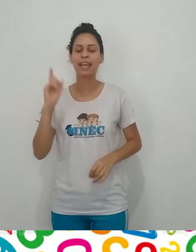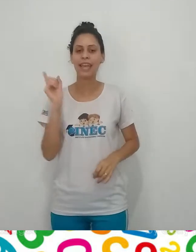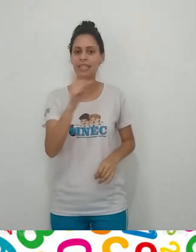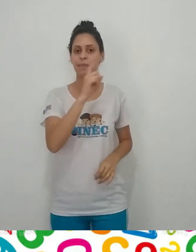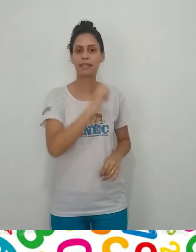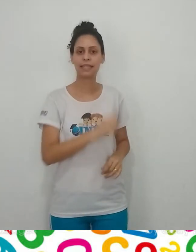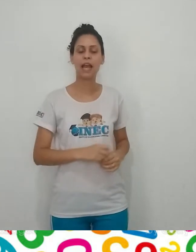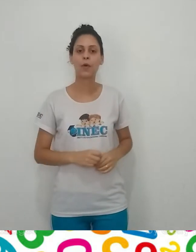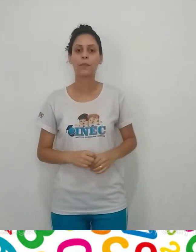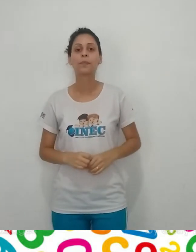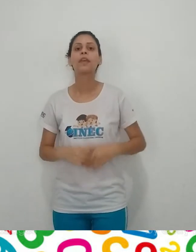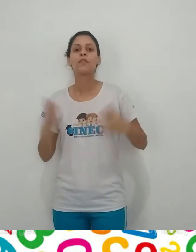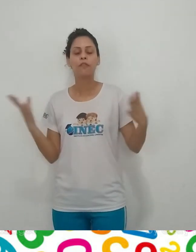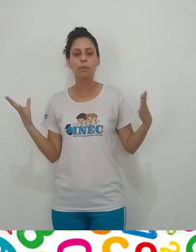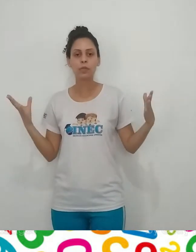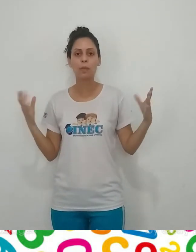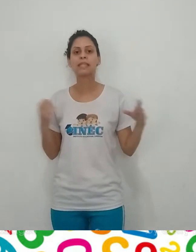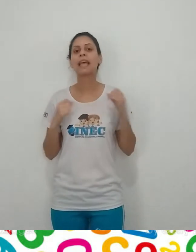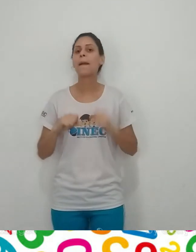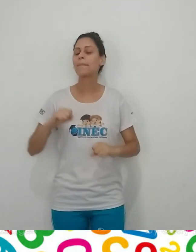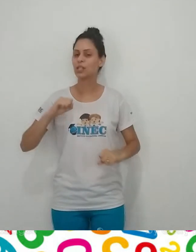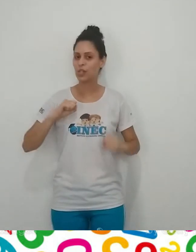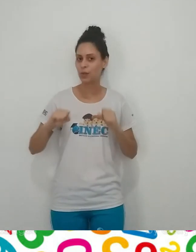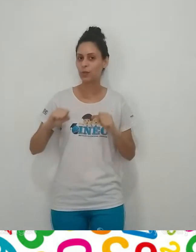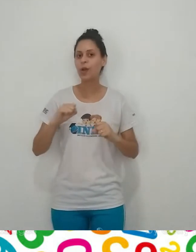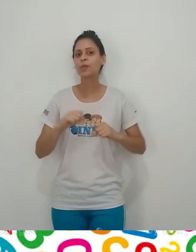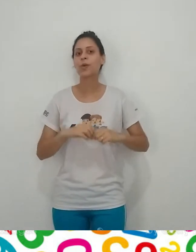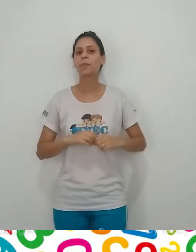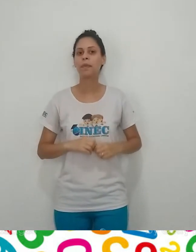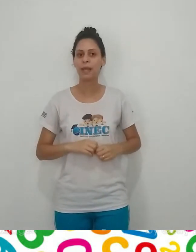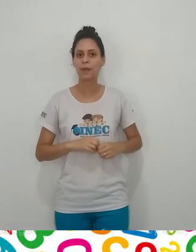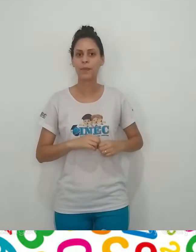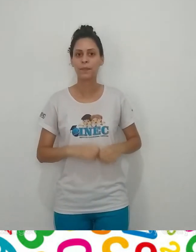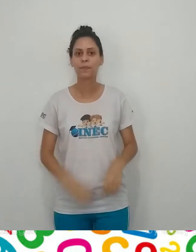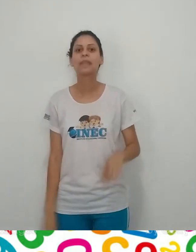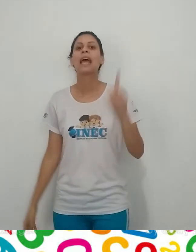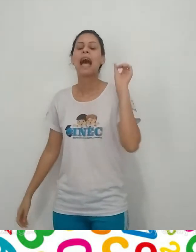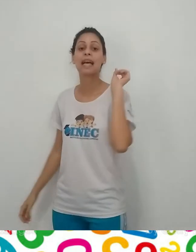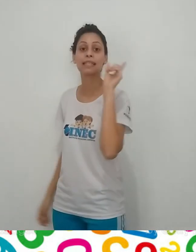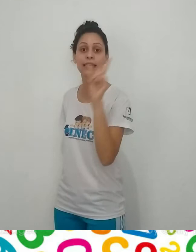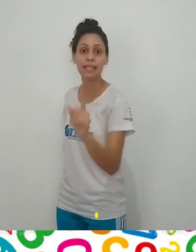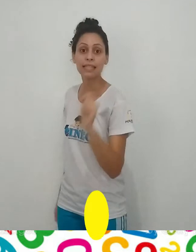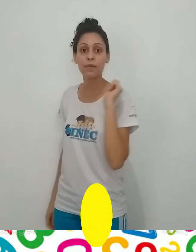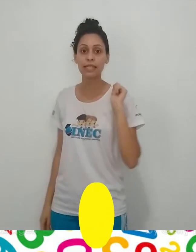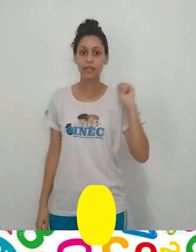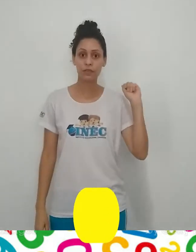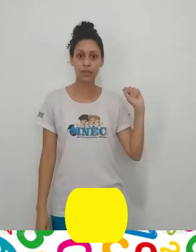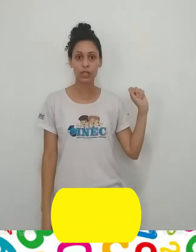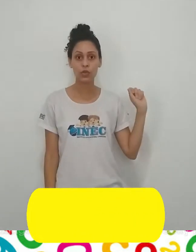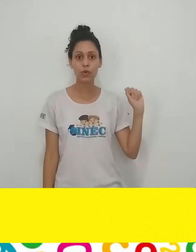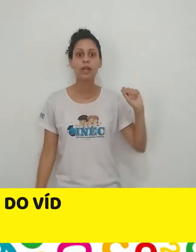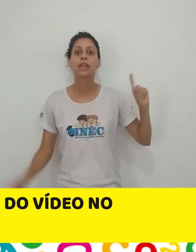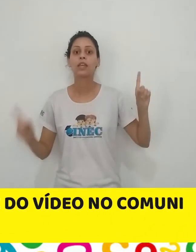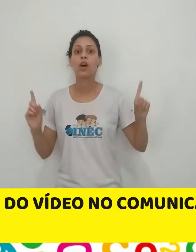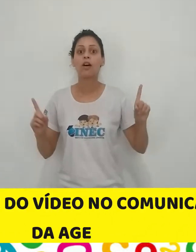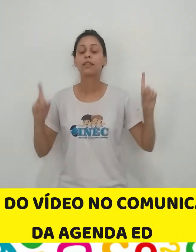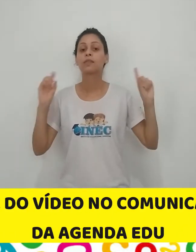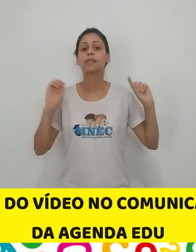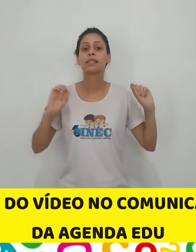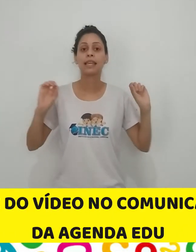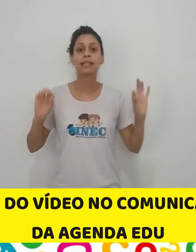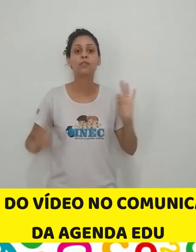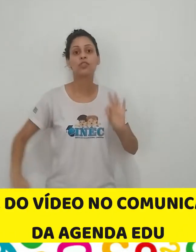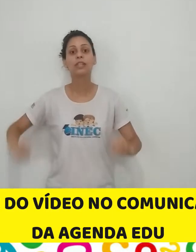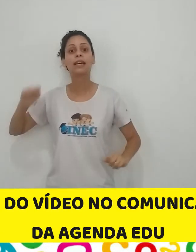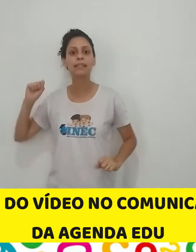esse dia especial, vamos começar mexendo o nosso corpinho? Assistam esse vídeo e ó, não